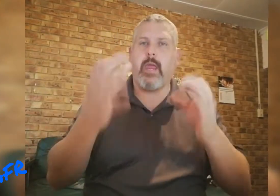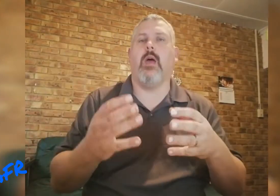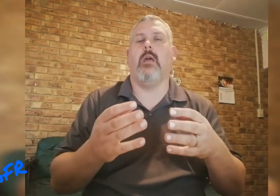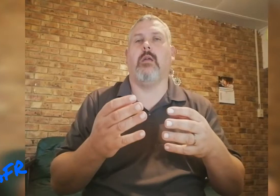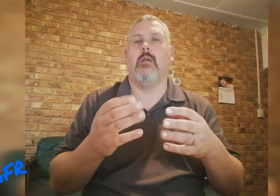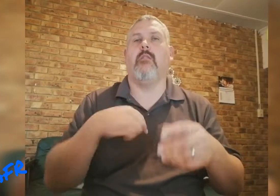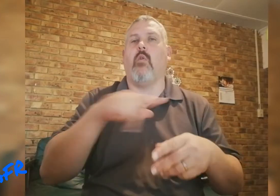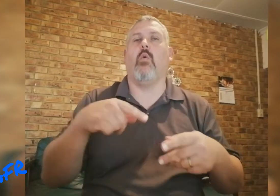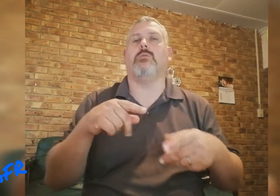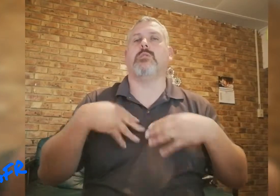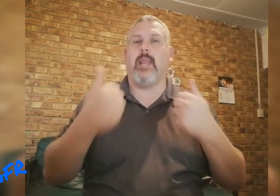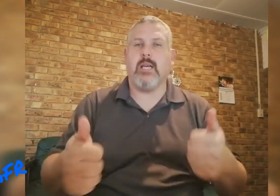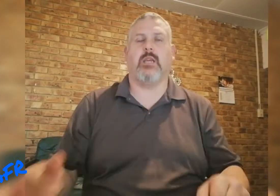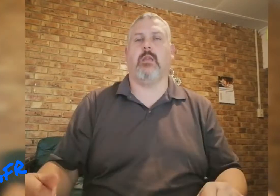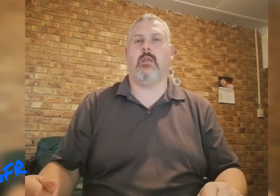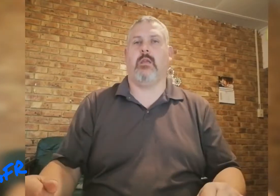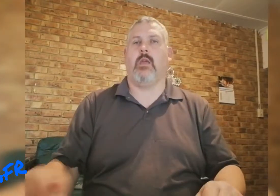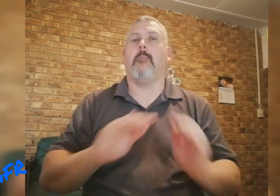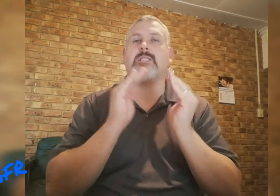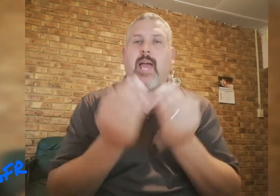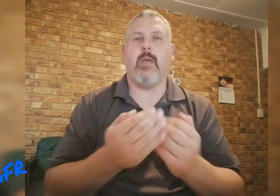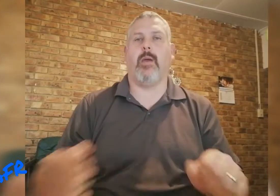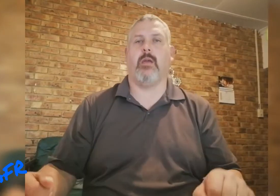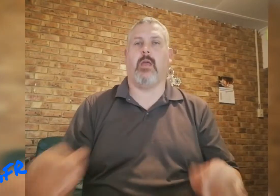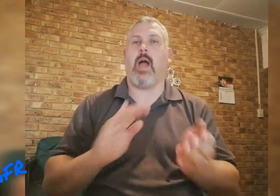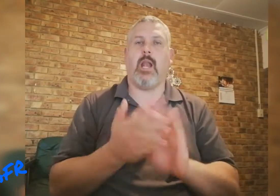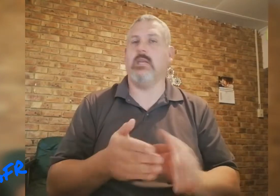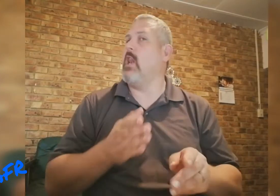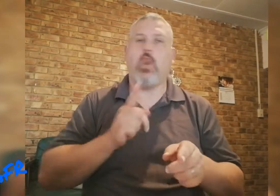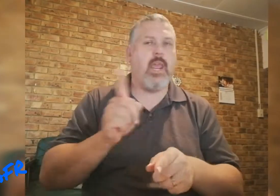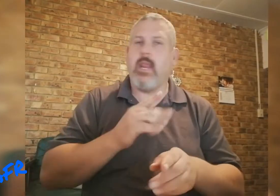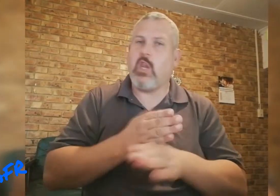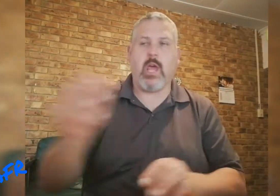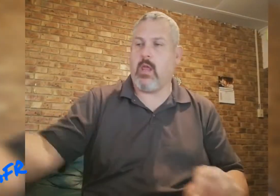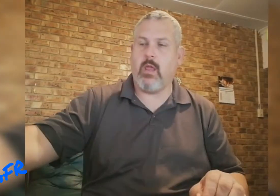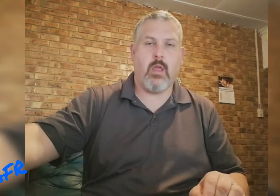gee vir ons geneesing, beskerming, alle, nie dier